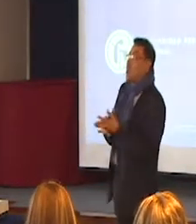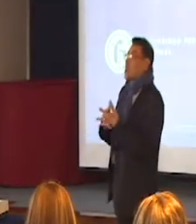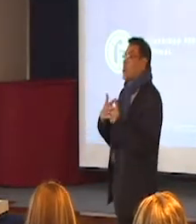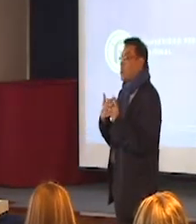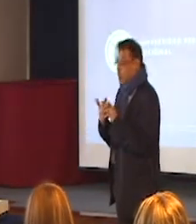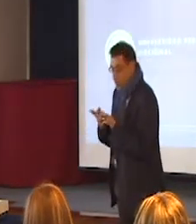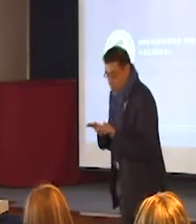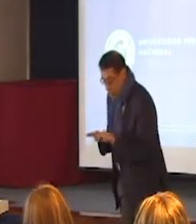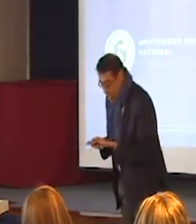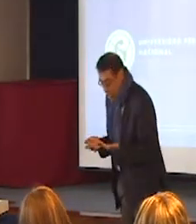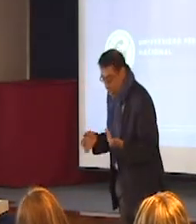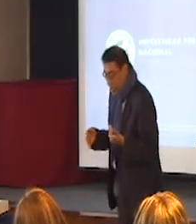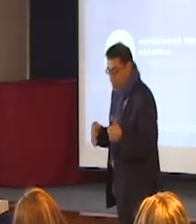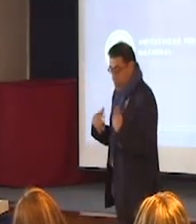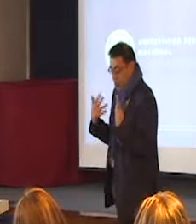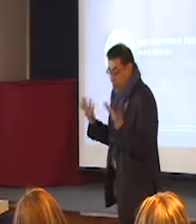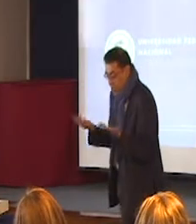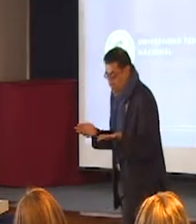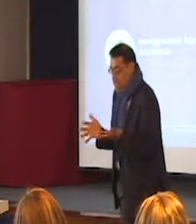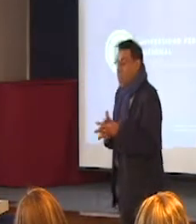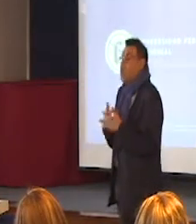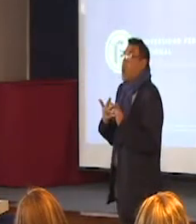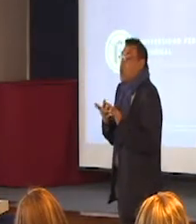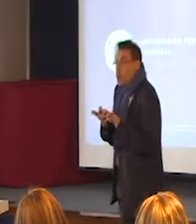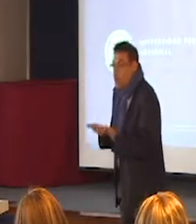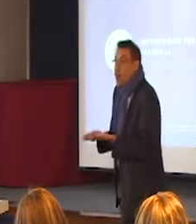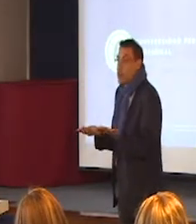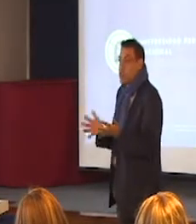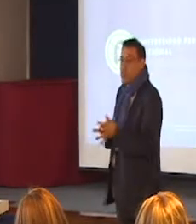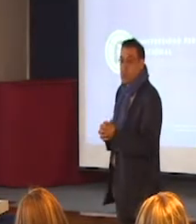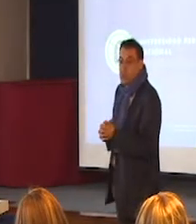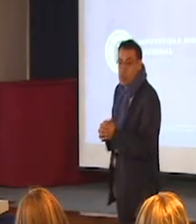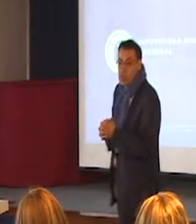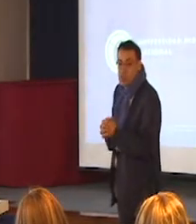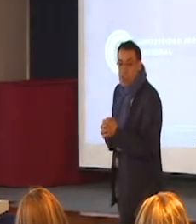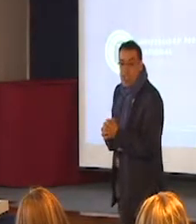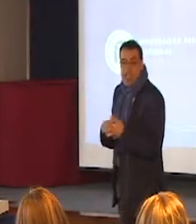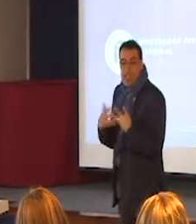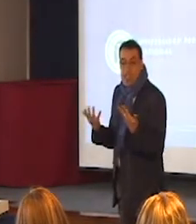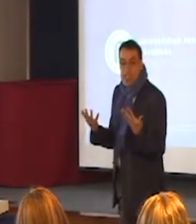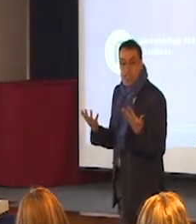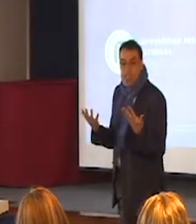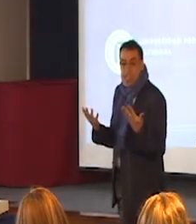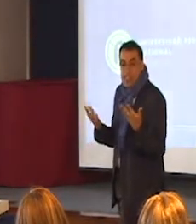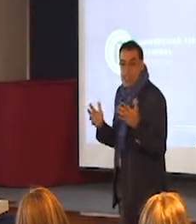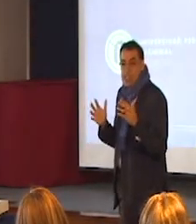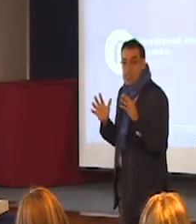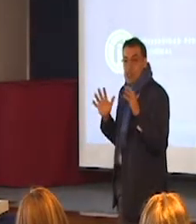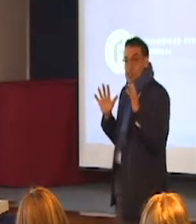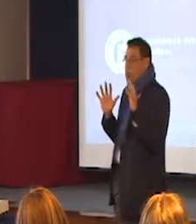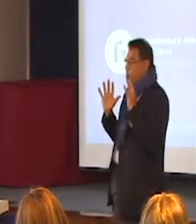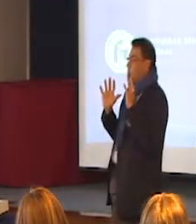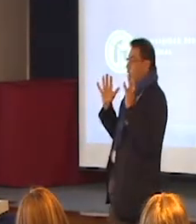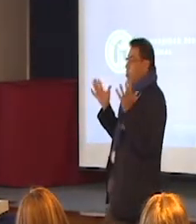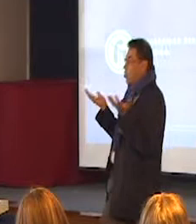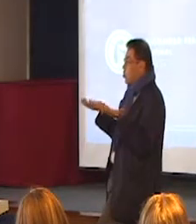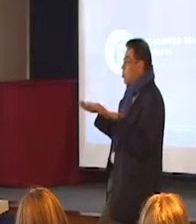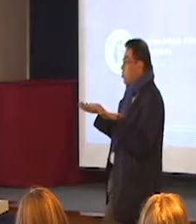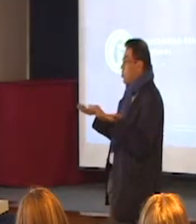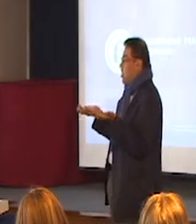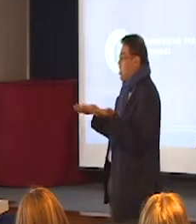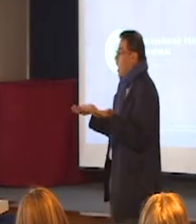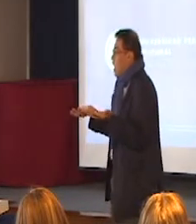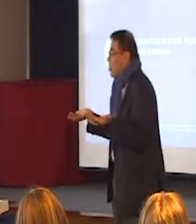ni como universidad, ni como profesionales, ni como papás involucrados en los procesos, seguir